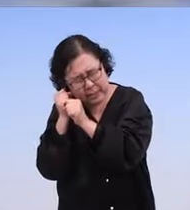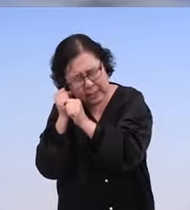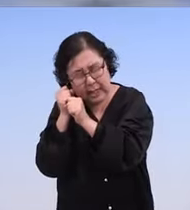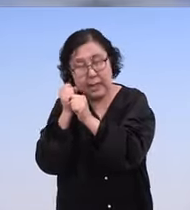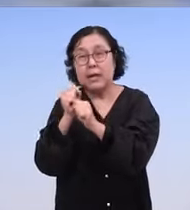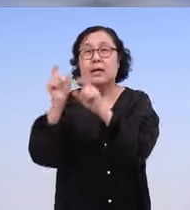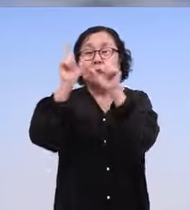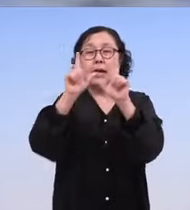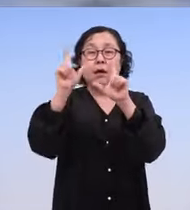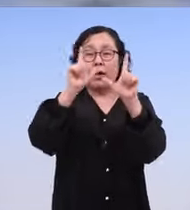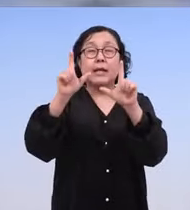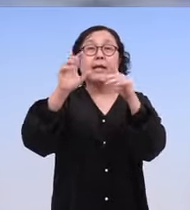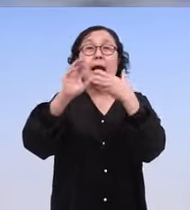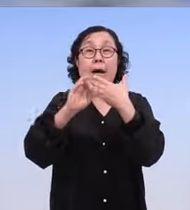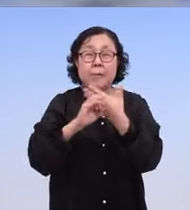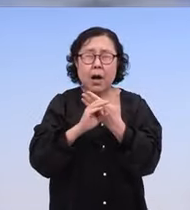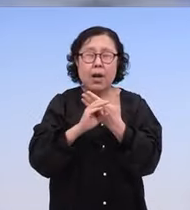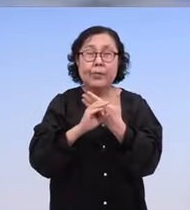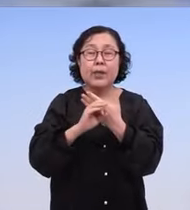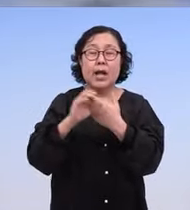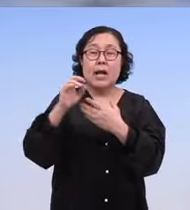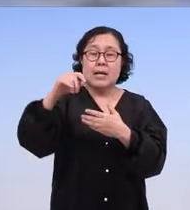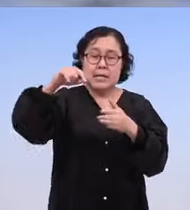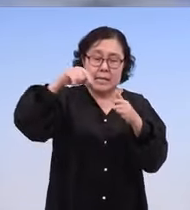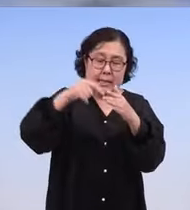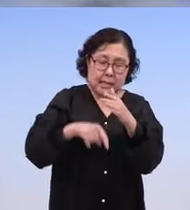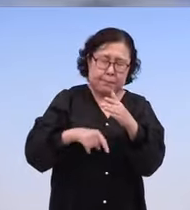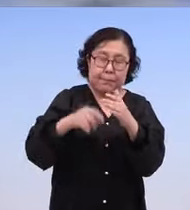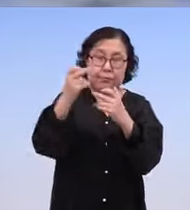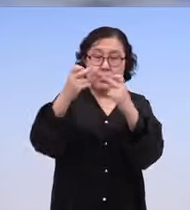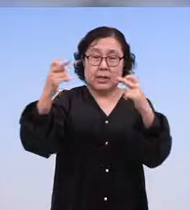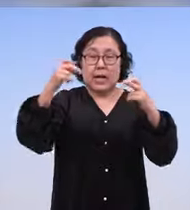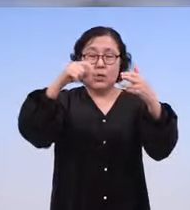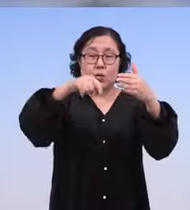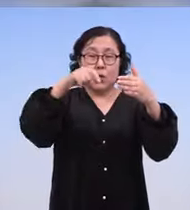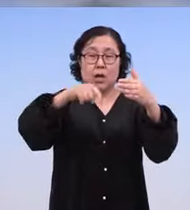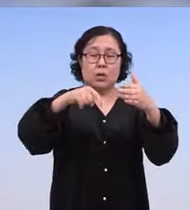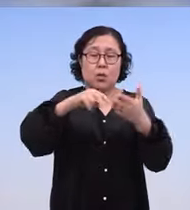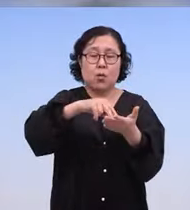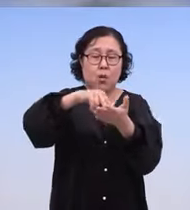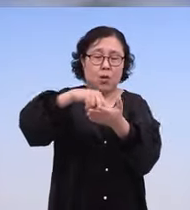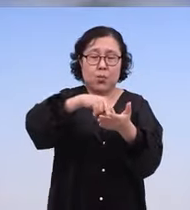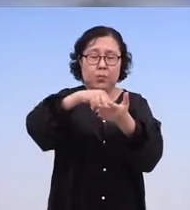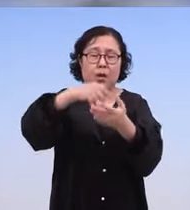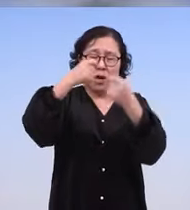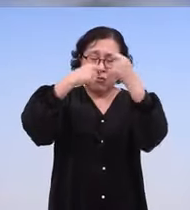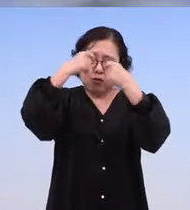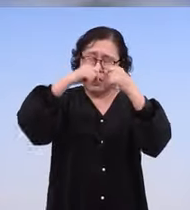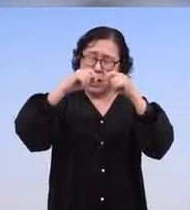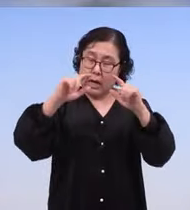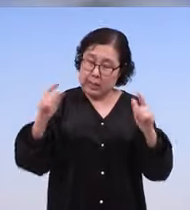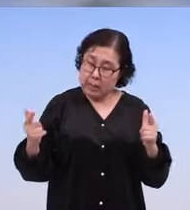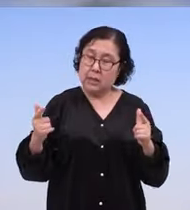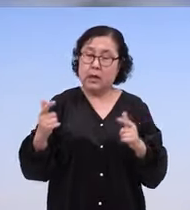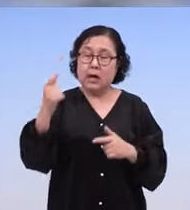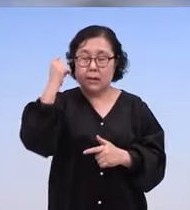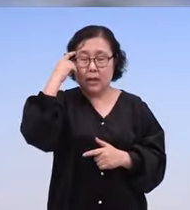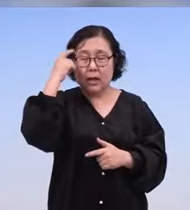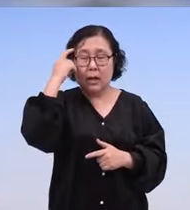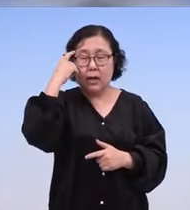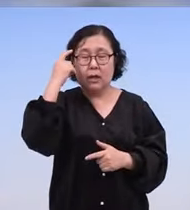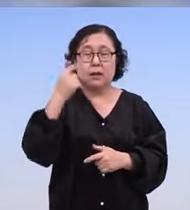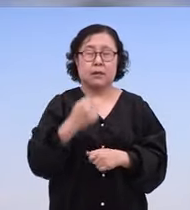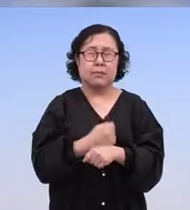사셨더라면 이렇게 깊은 산중에서 외로이 우는 일은 피할 수 있지 않았을까. 그런 생각을 제가 하다가 불쑥 든